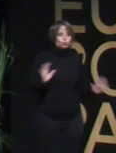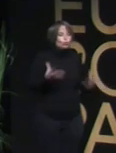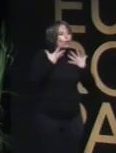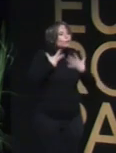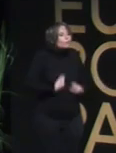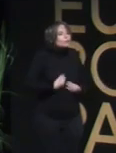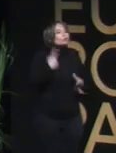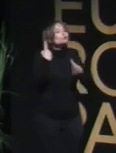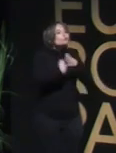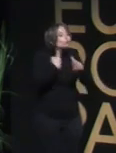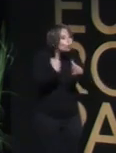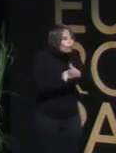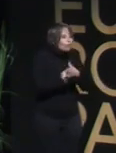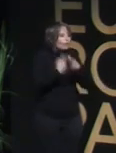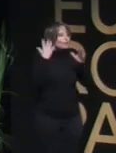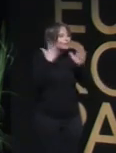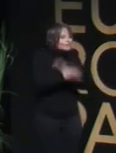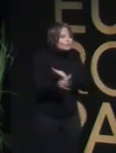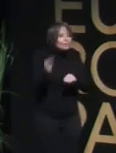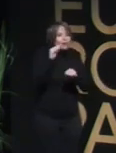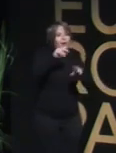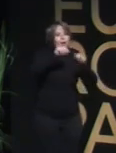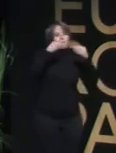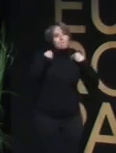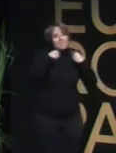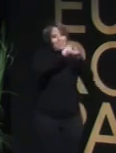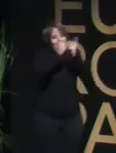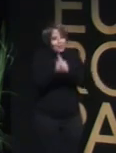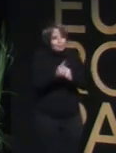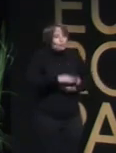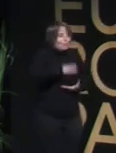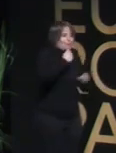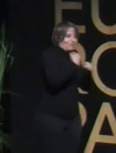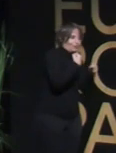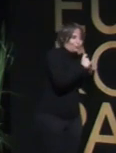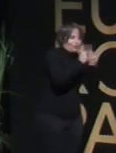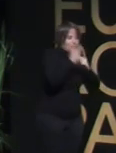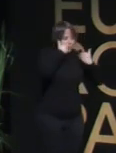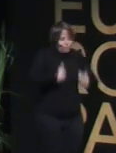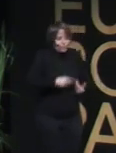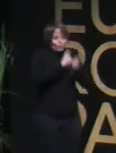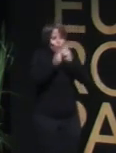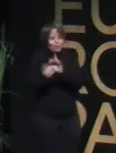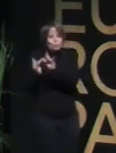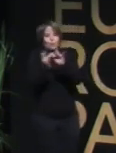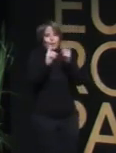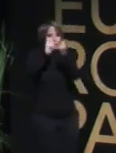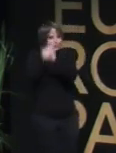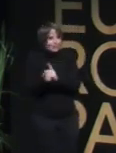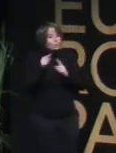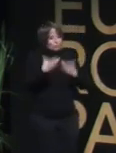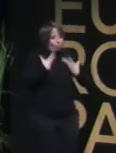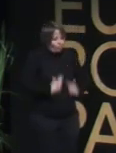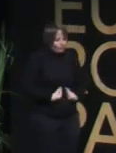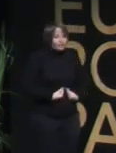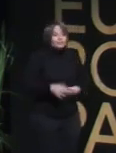por la soledad y el cambio que lleva todo el ritmo de vida que tiene. Su capacidad laboral, su físico, sus relaciones, ¿vale? Y al lado estamos,